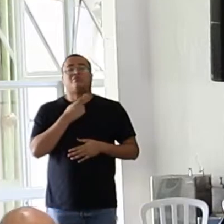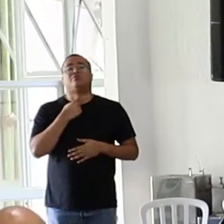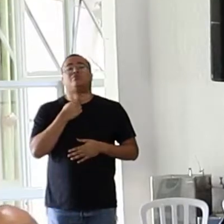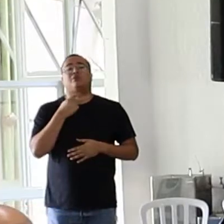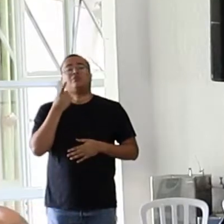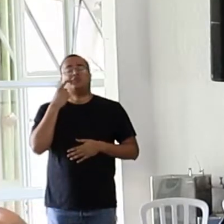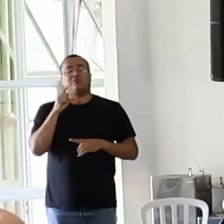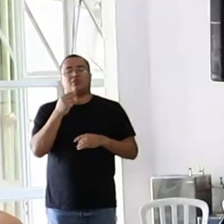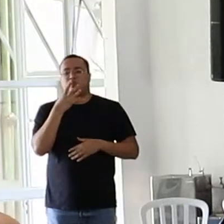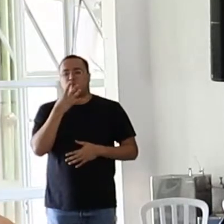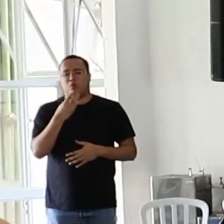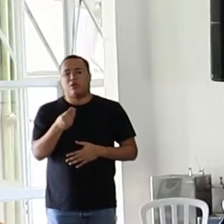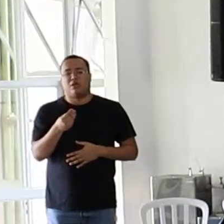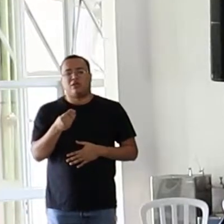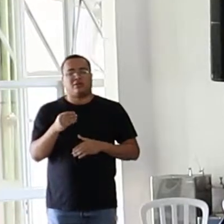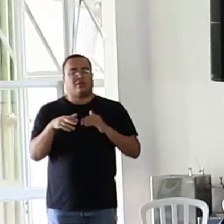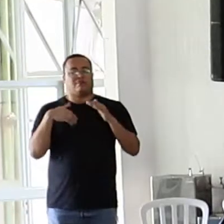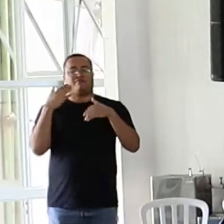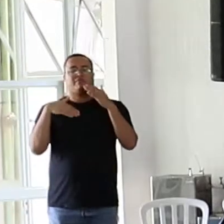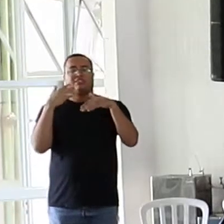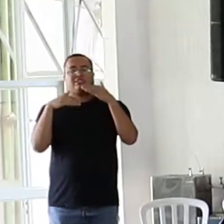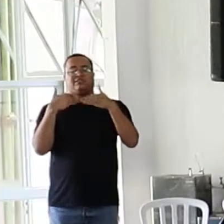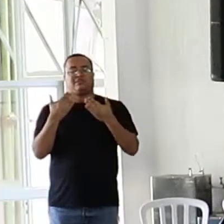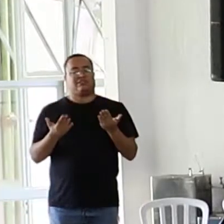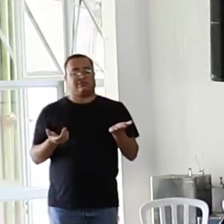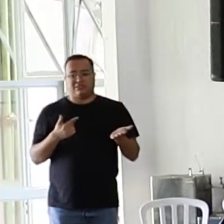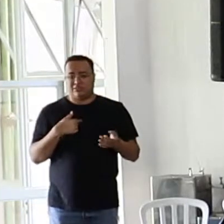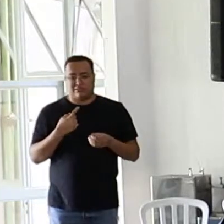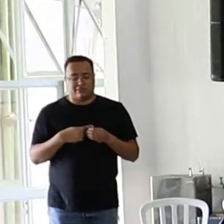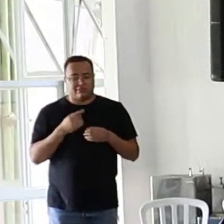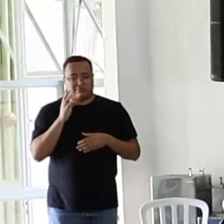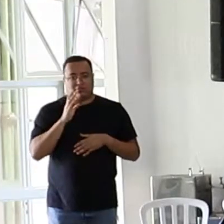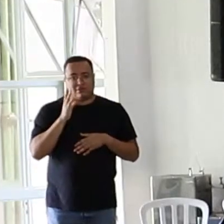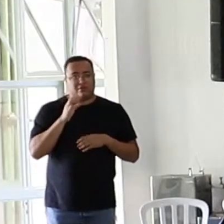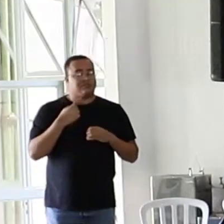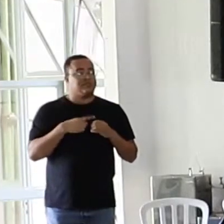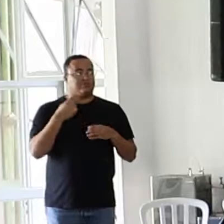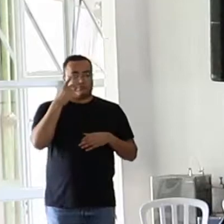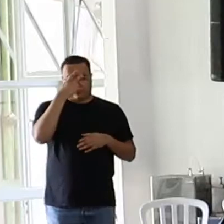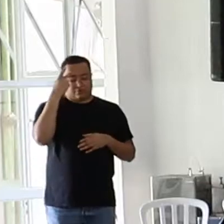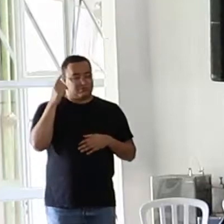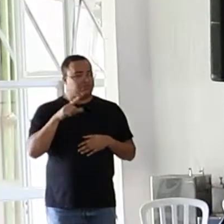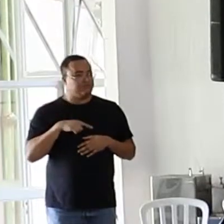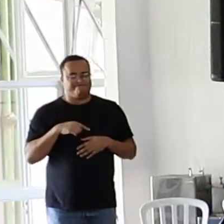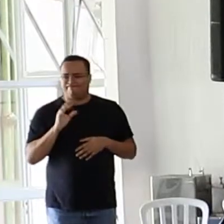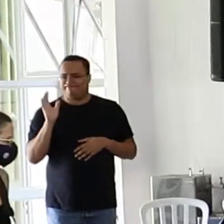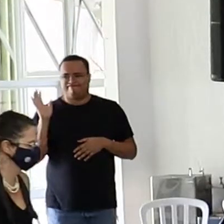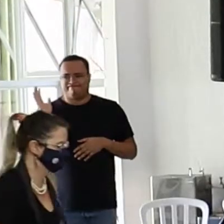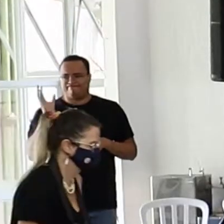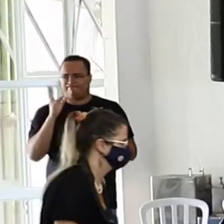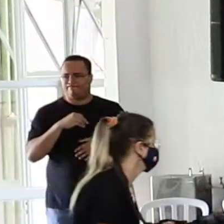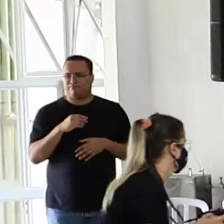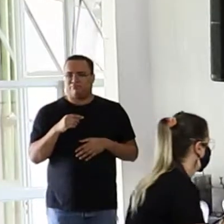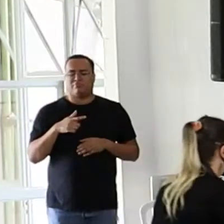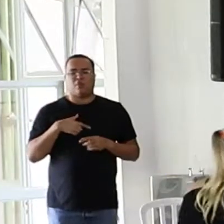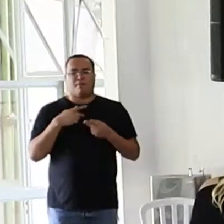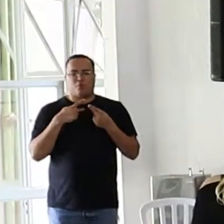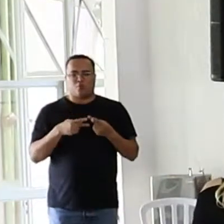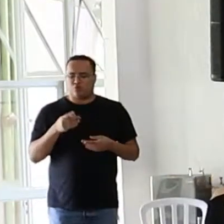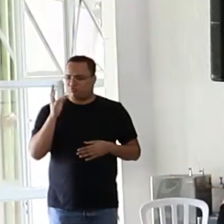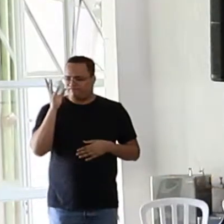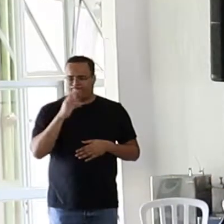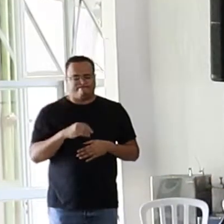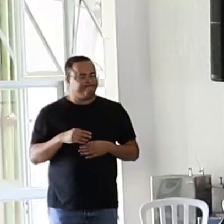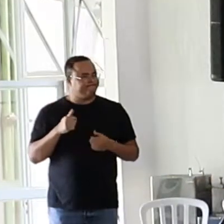de ver o Guará avançar hoje é uma cidade é tão legal nossa cidade tem pessoas tão incríveis nossa cidade tem projeto Estão